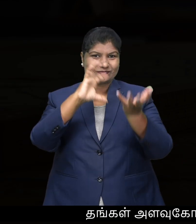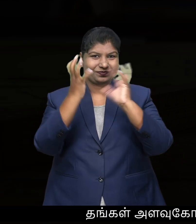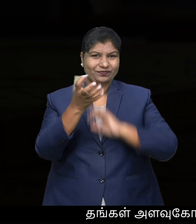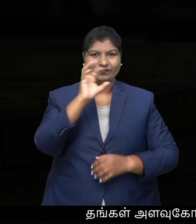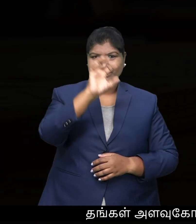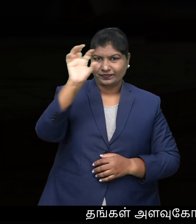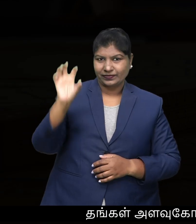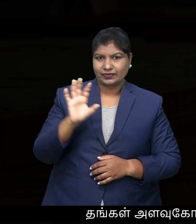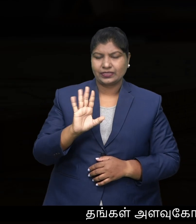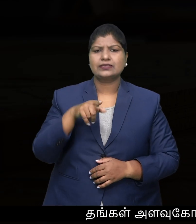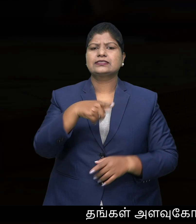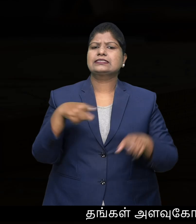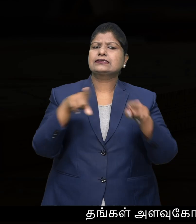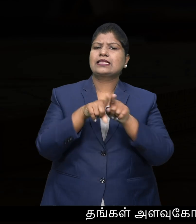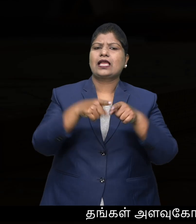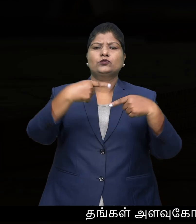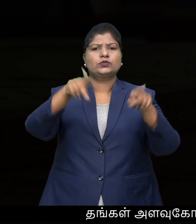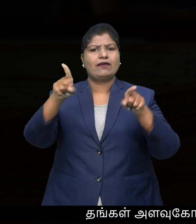தங்கள் அளவுகோலை உருவாக்கின.